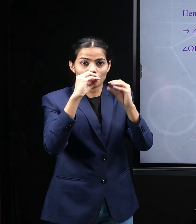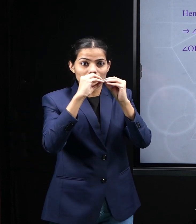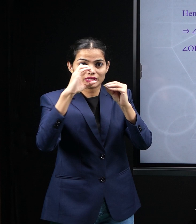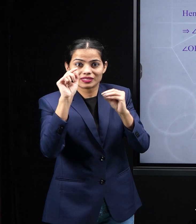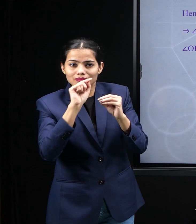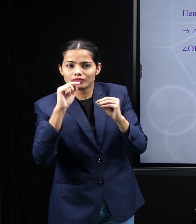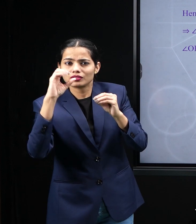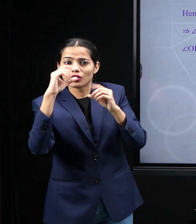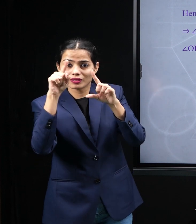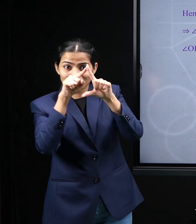యాంగిల్ OBA